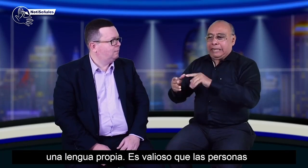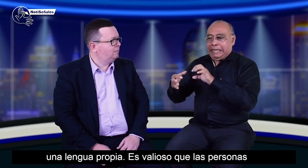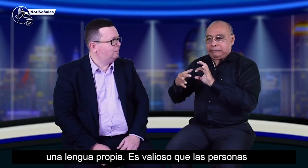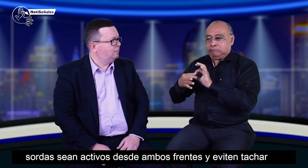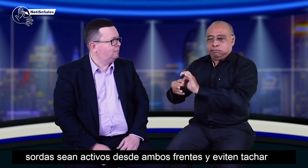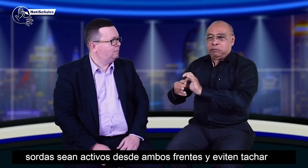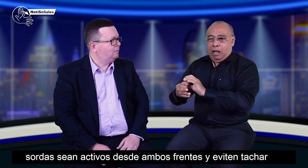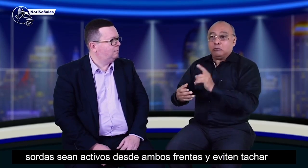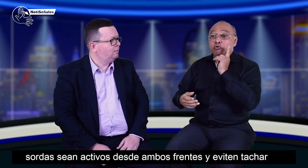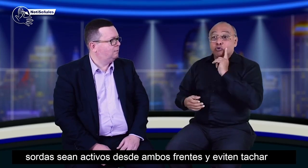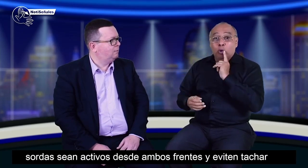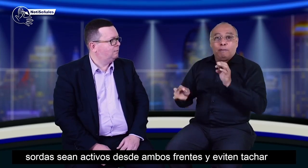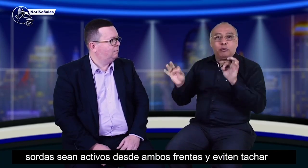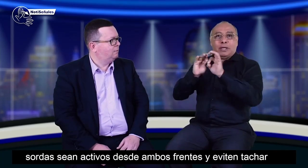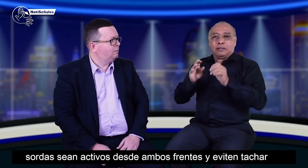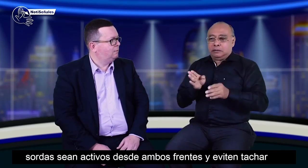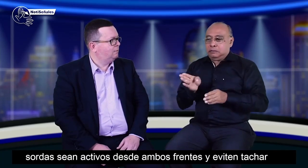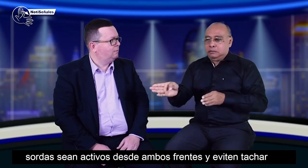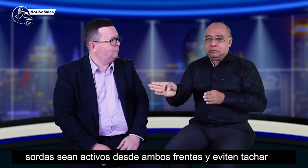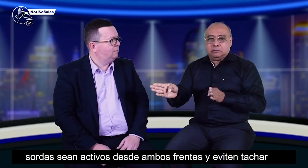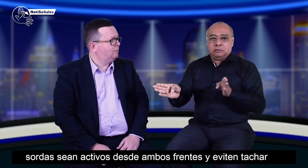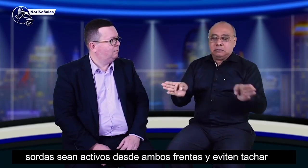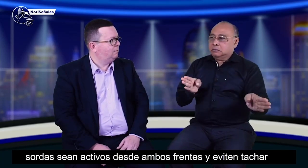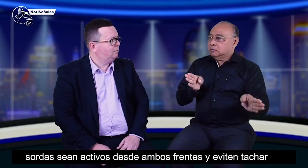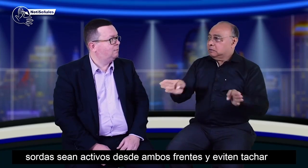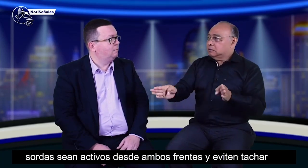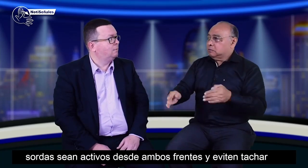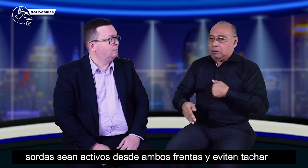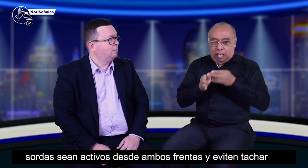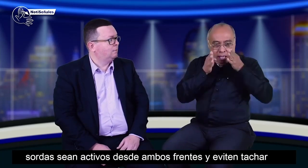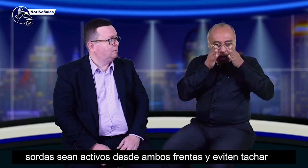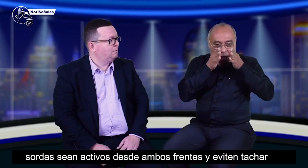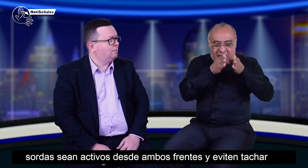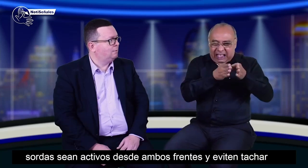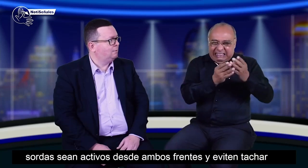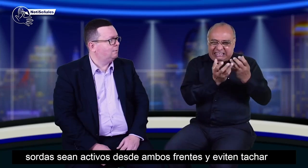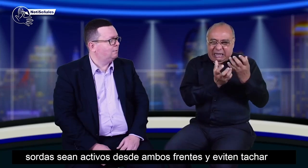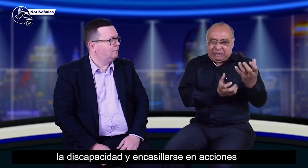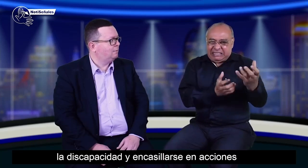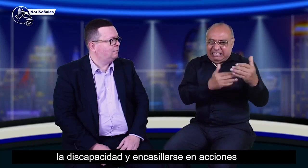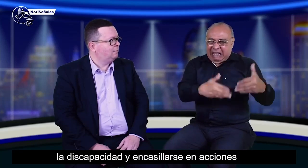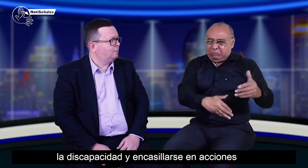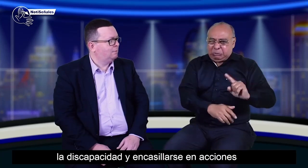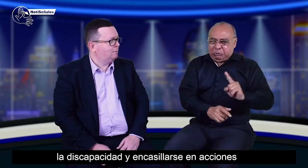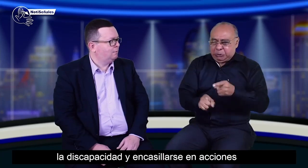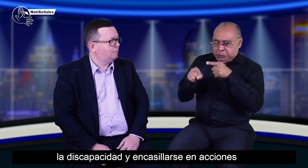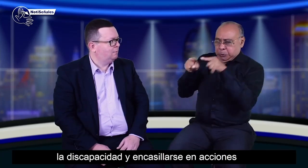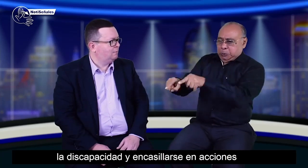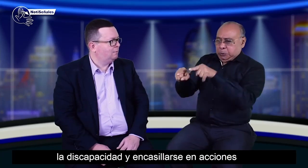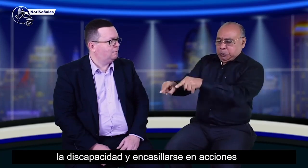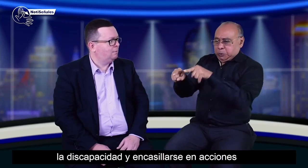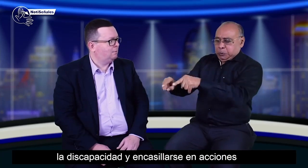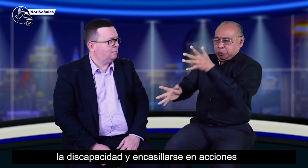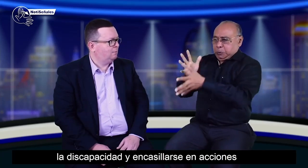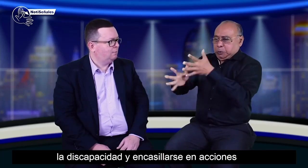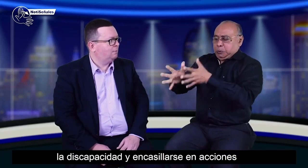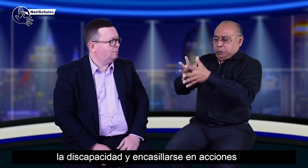personas sordas sean activos desde ambos frentes y eviten tachar la discapacidad y encasillarse